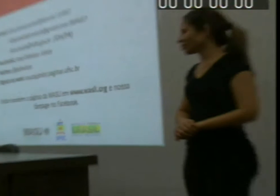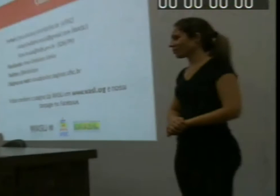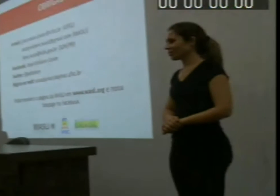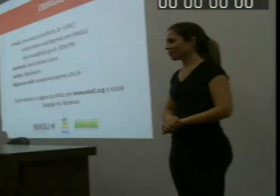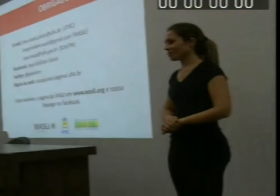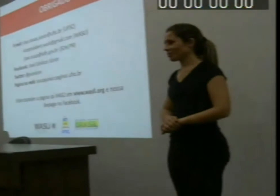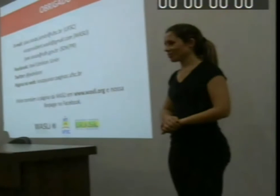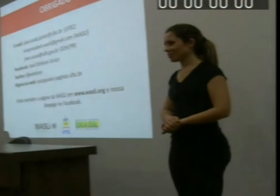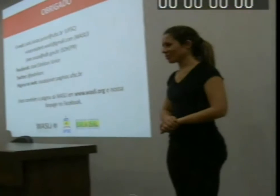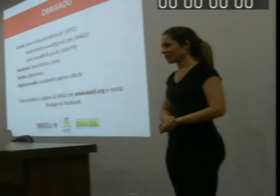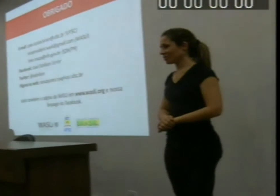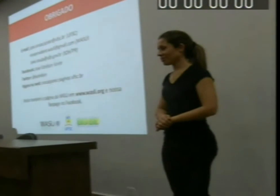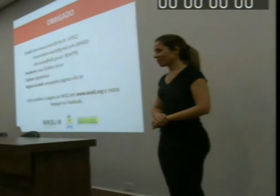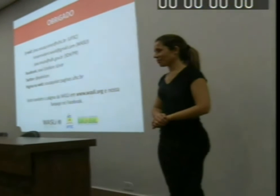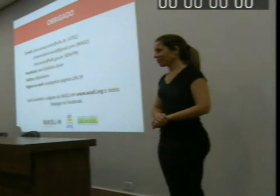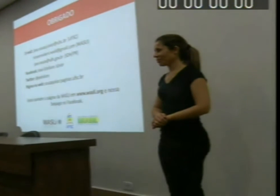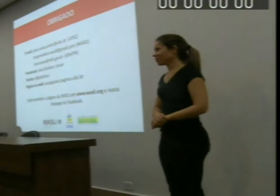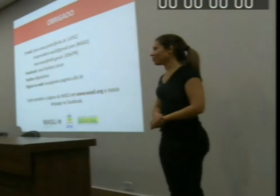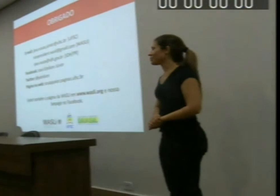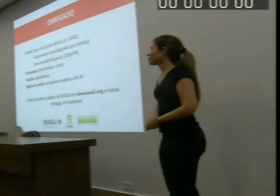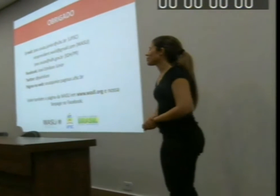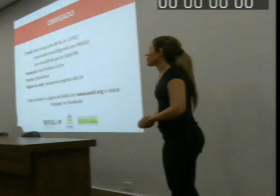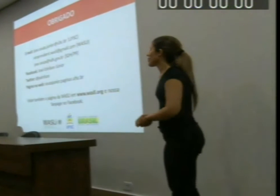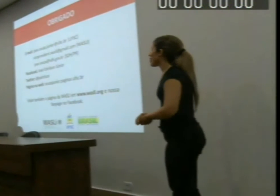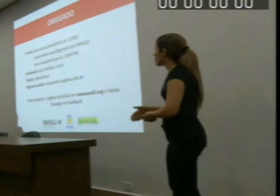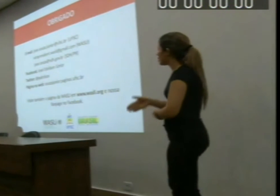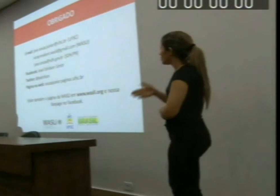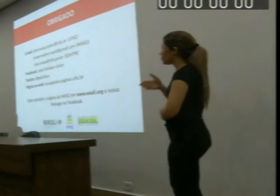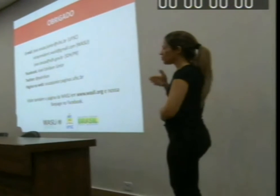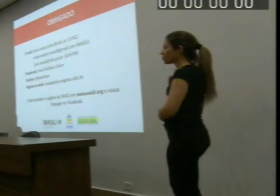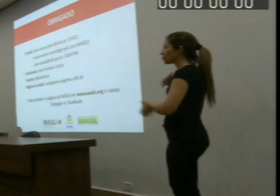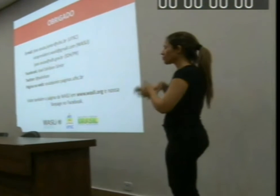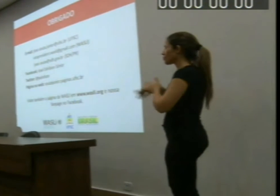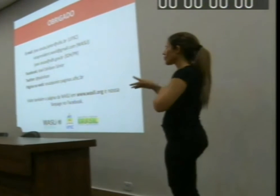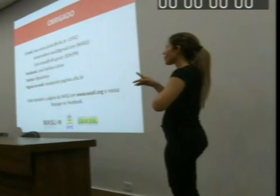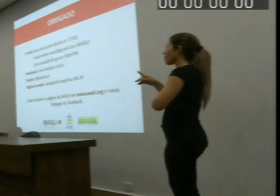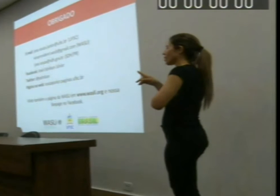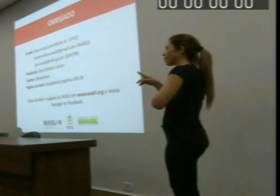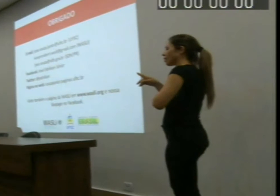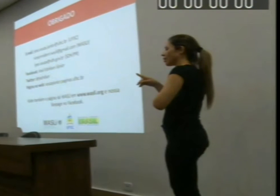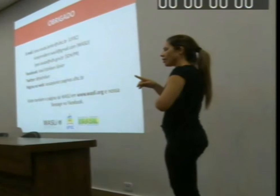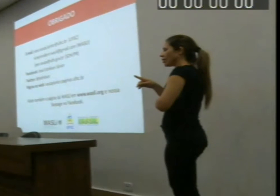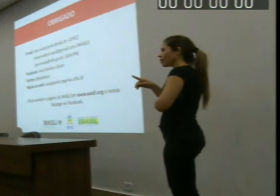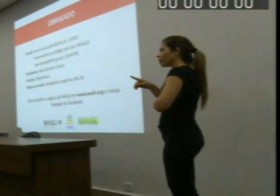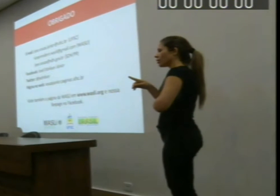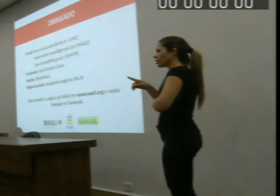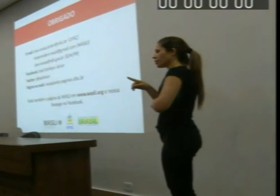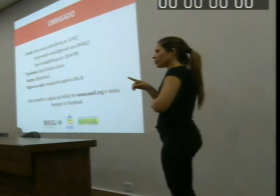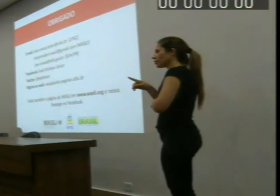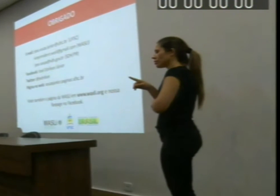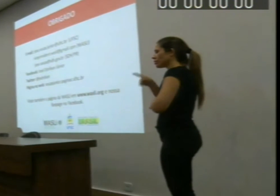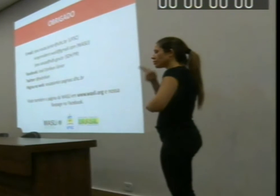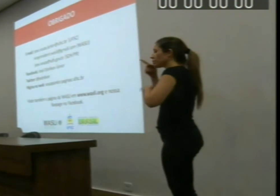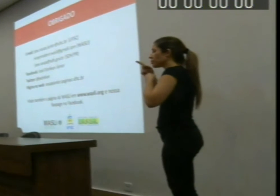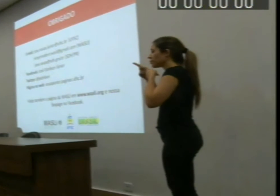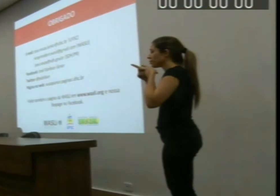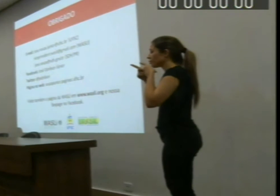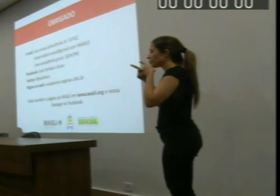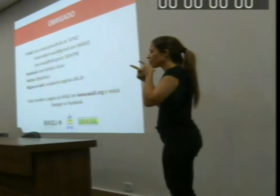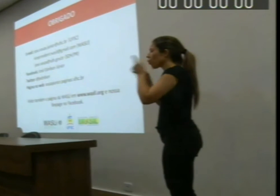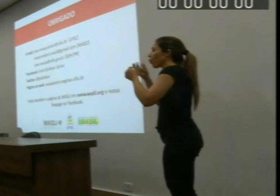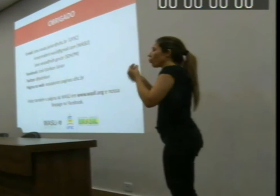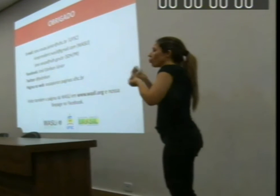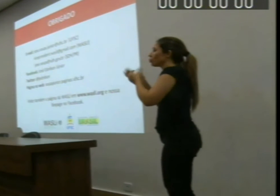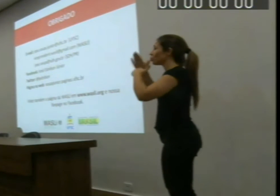microfone Olá a minha pergunta era referente ao seu último tema quando fala da questão do do profissional